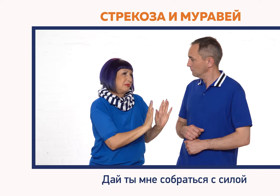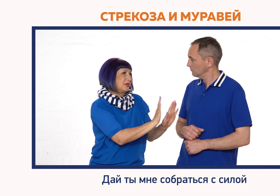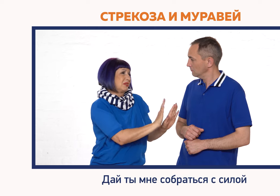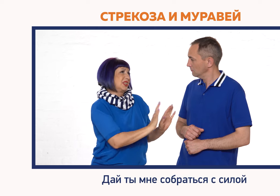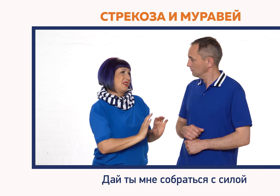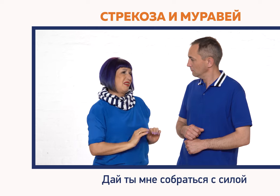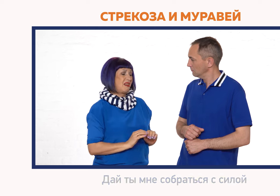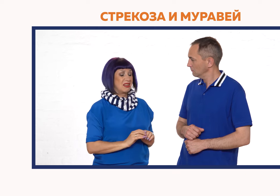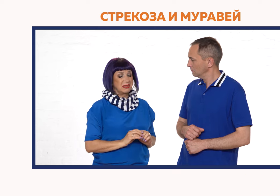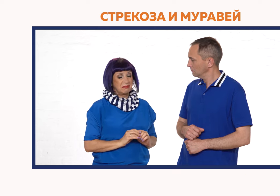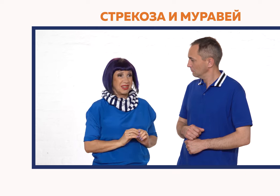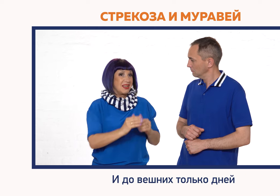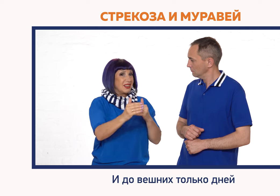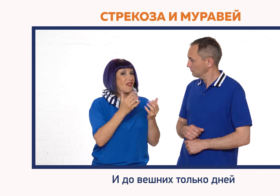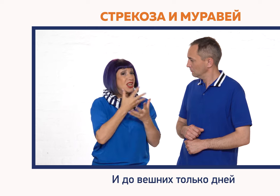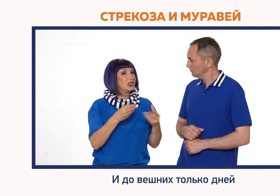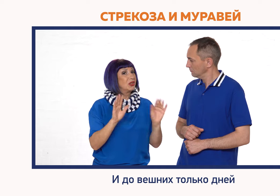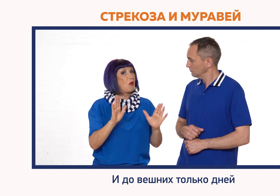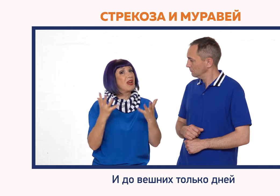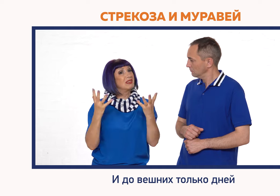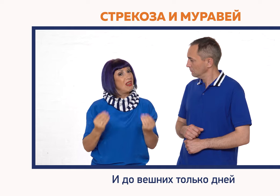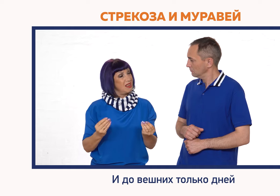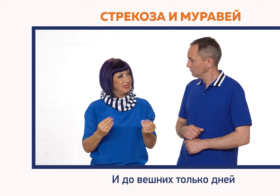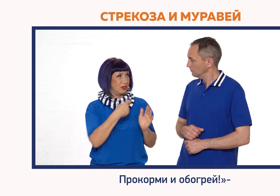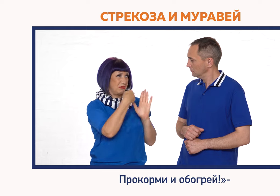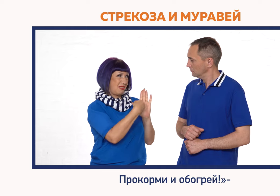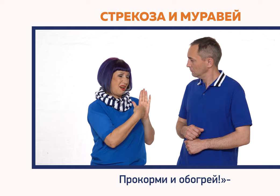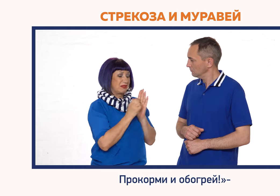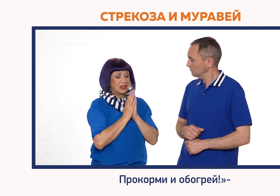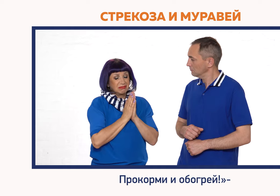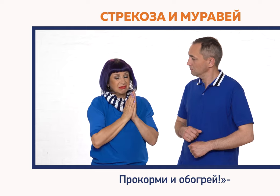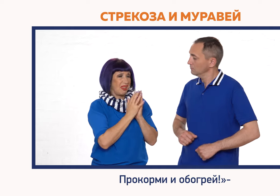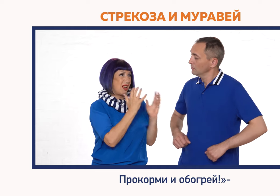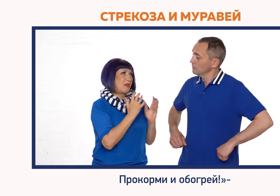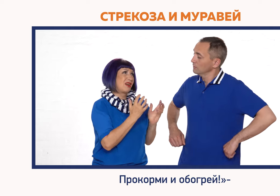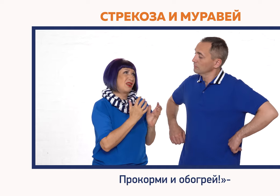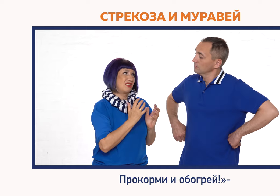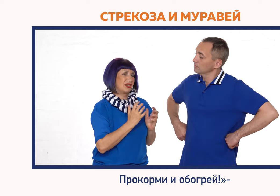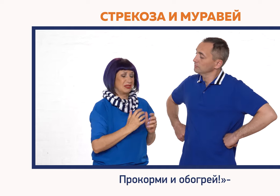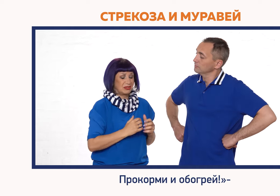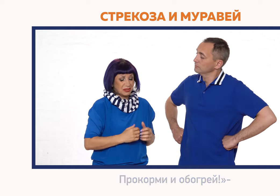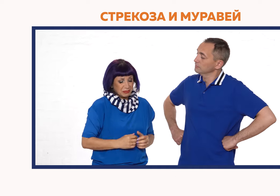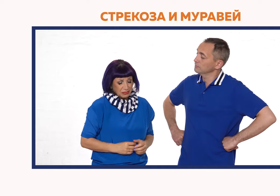собраться с силой. И до вешних только дней прокорми и обогрей.